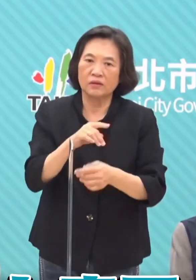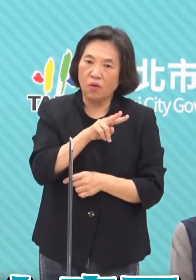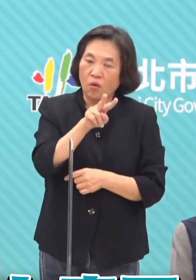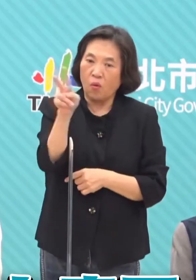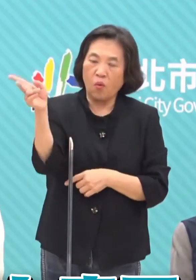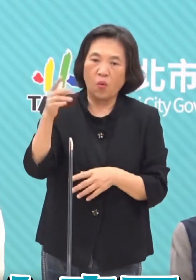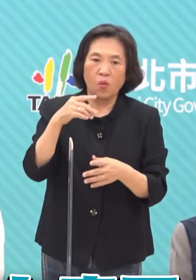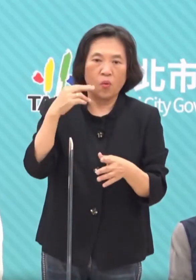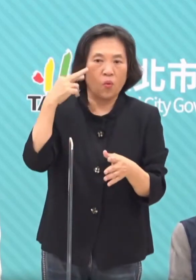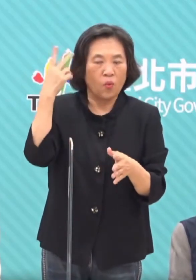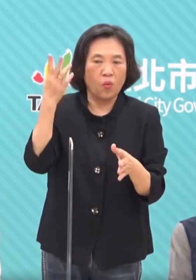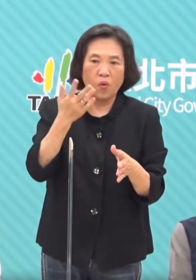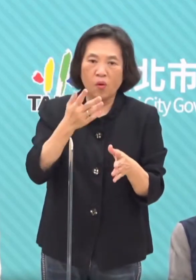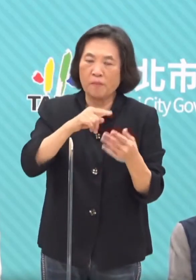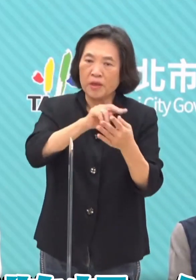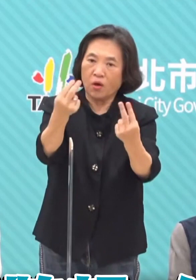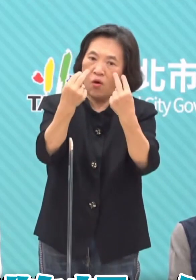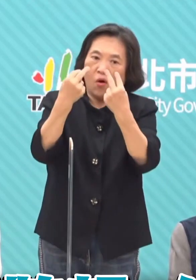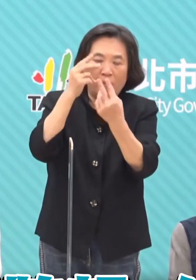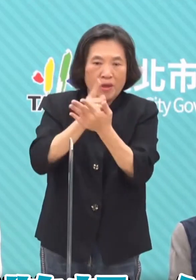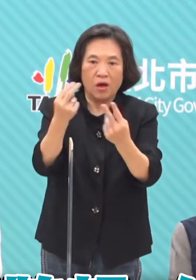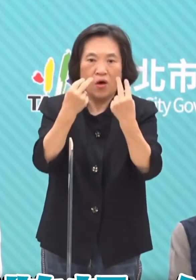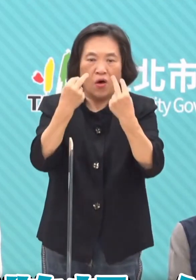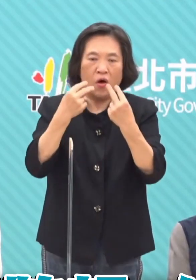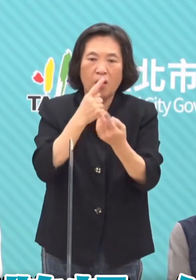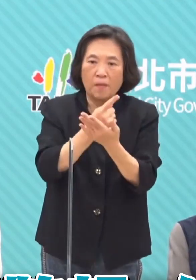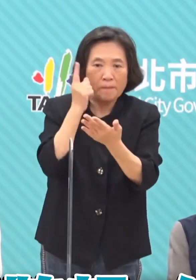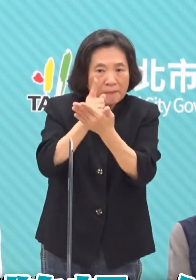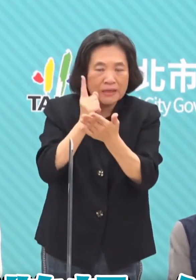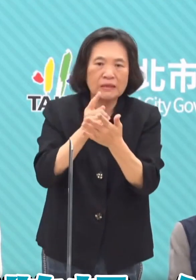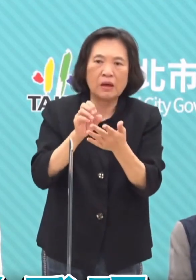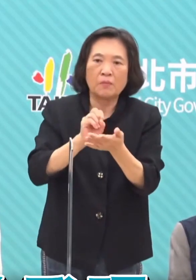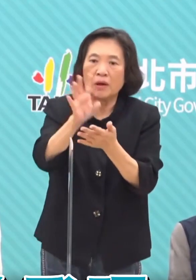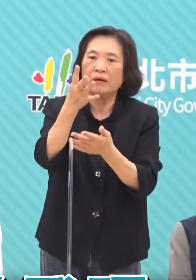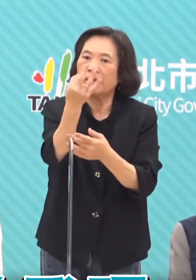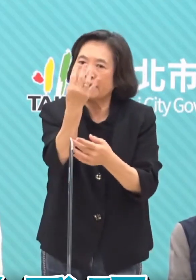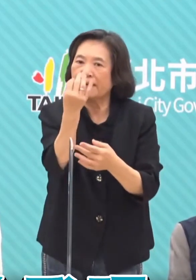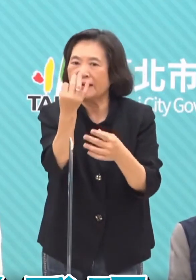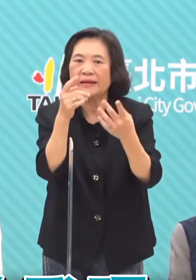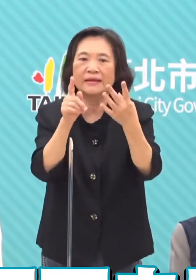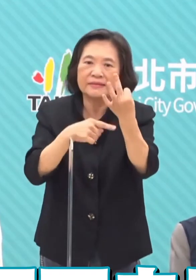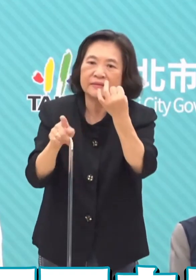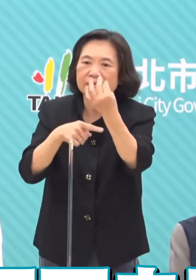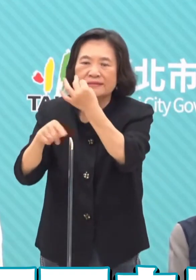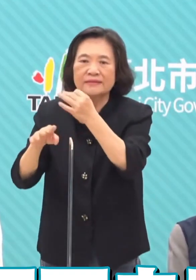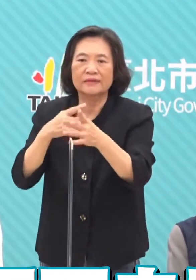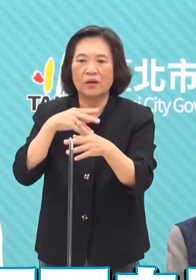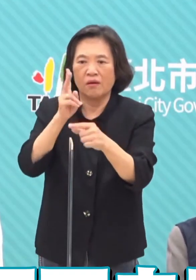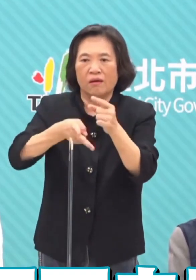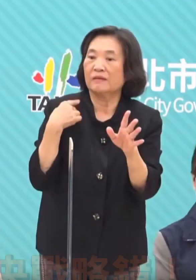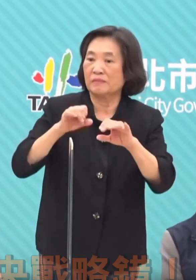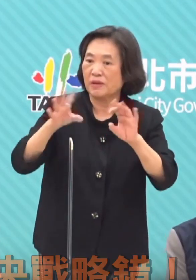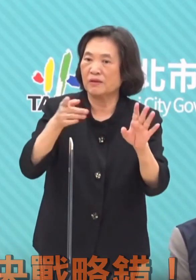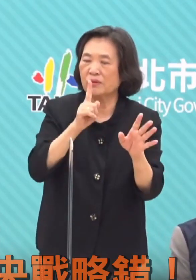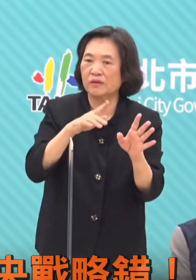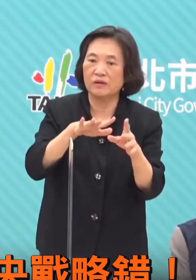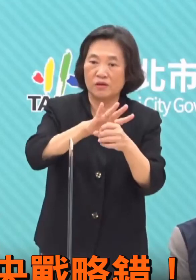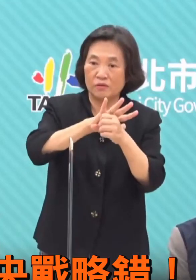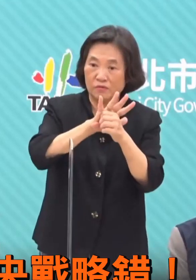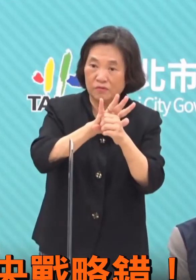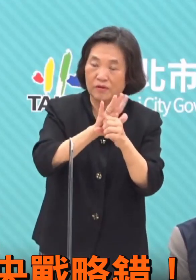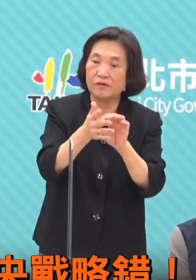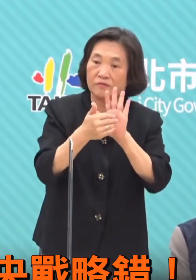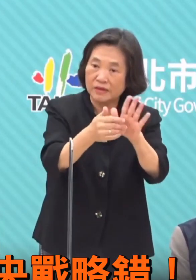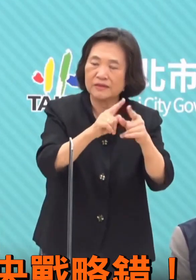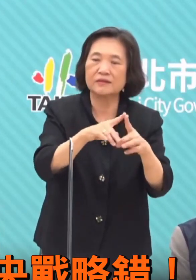哎，后来就上瘾了，就每天报名牌都报了两年。他到现在才知道说，天哪，这报不下去了。防疫、纾